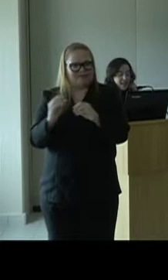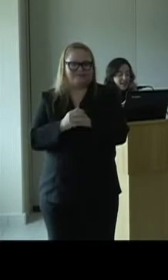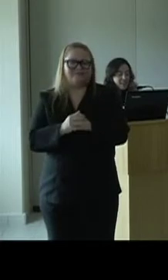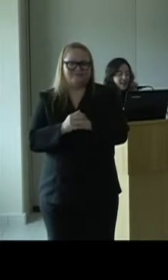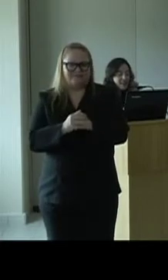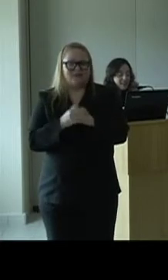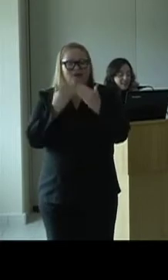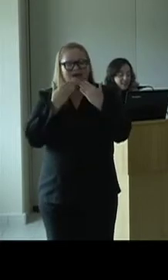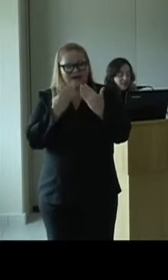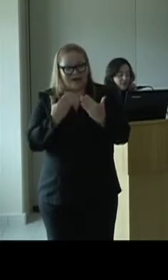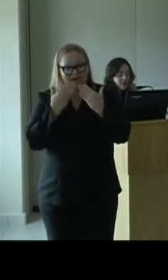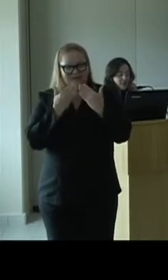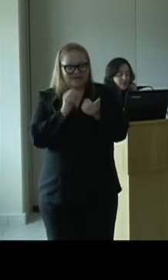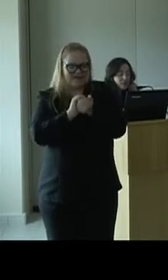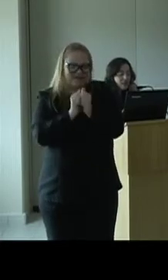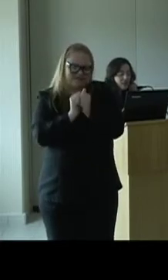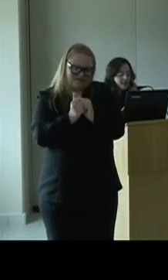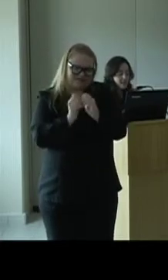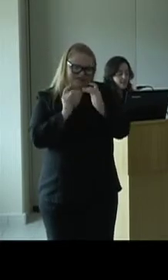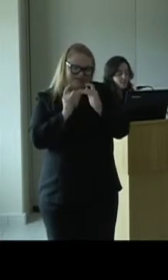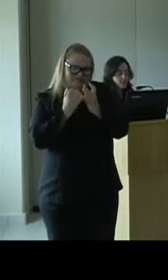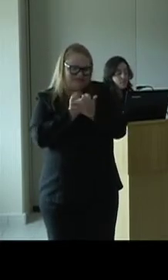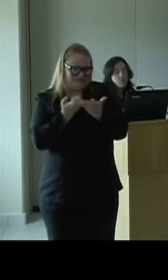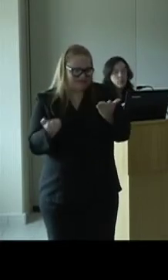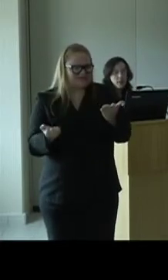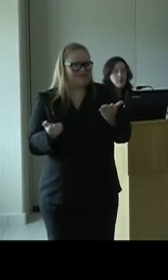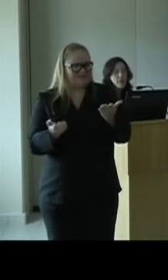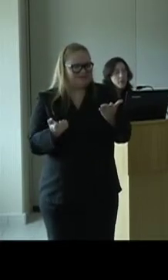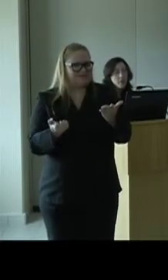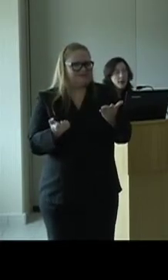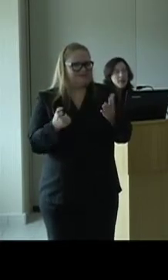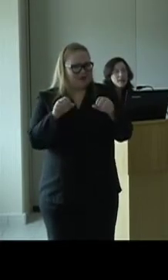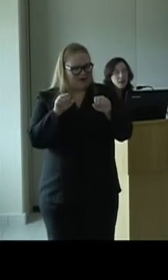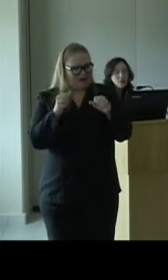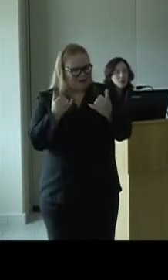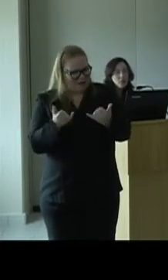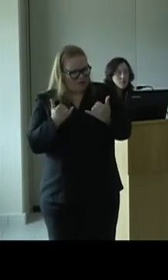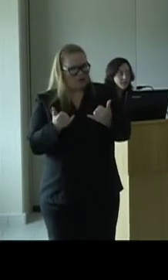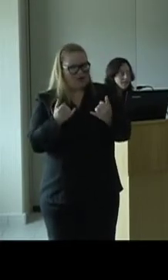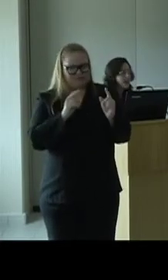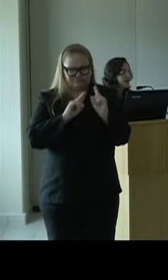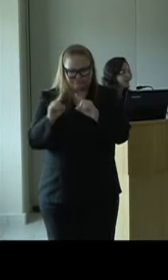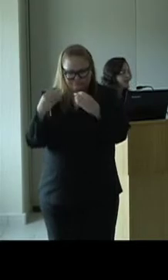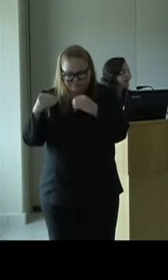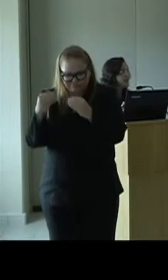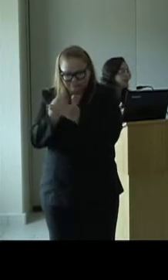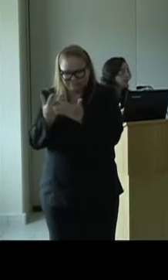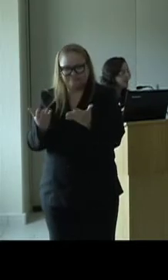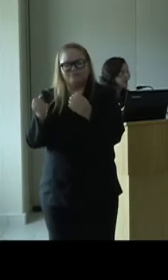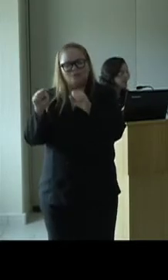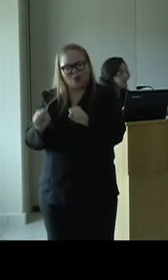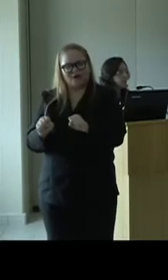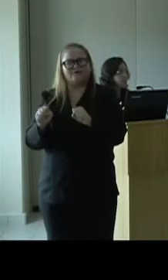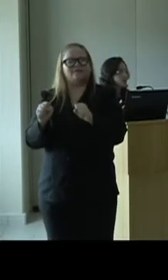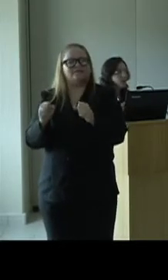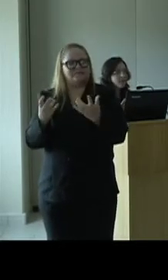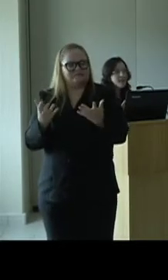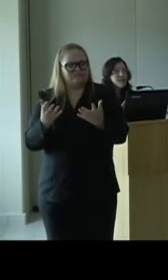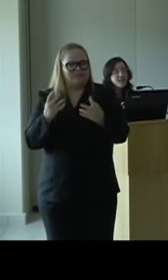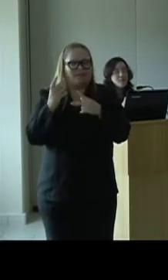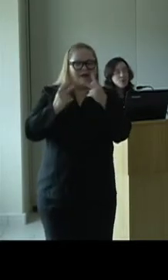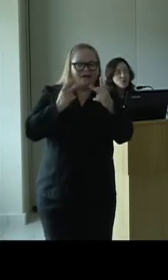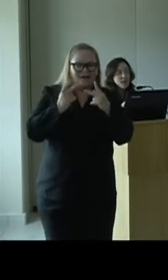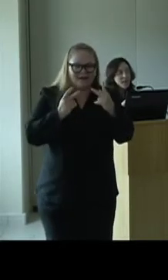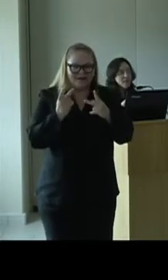que ella, gracias a esa adaptación de equipo que le hicieron, pues puede ahora ir a un centro comercial y puede andar por su urbanización y